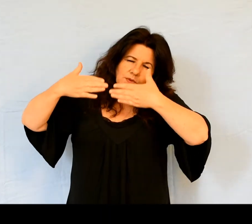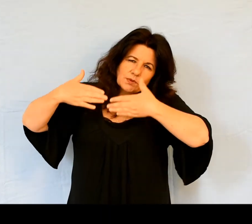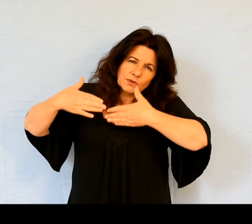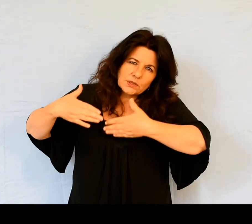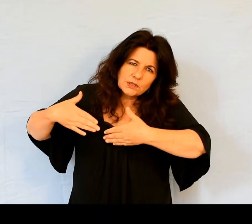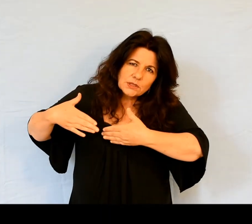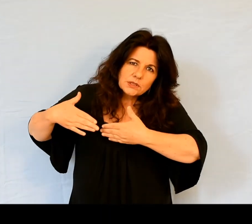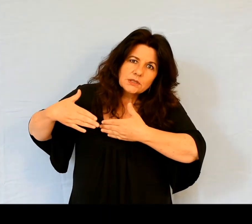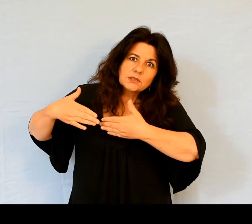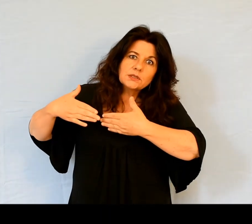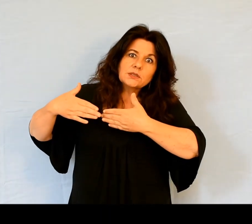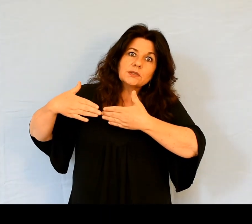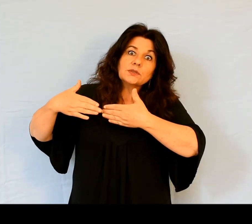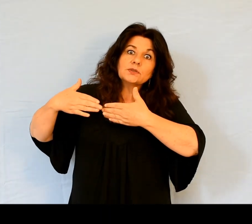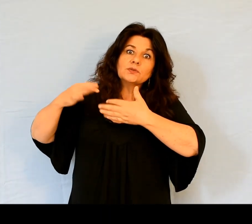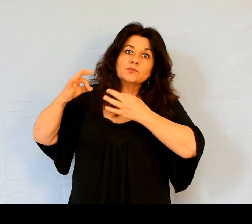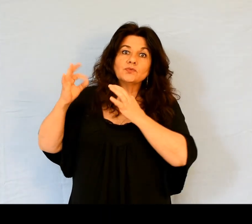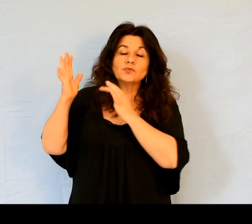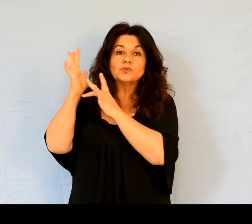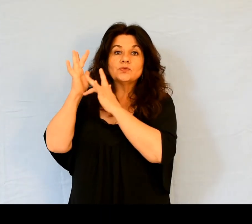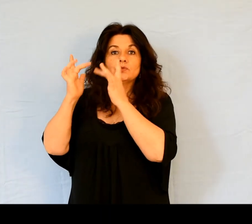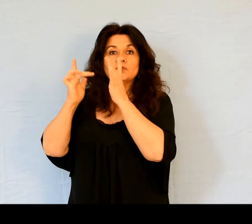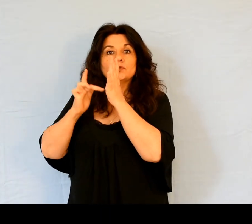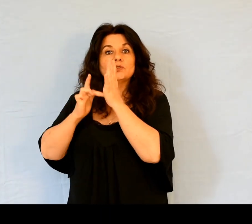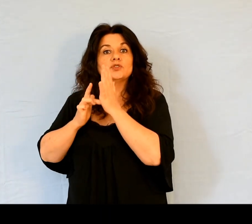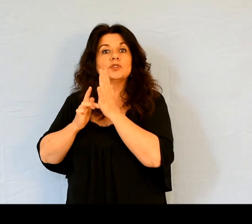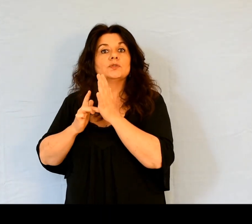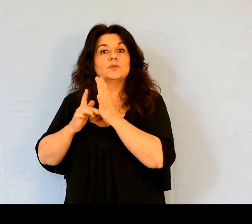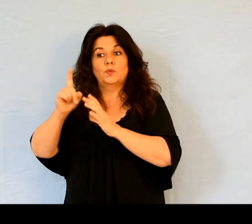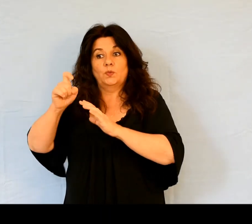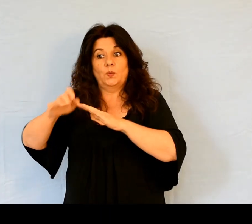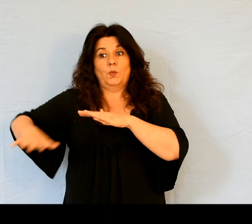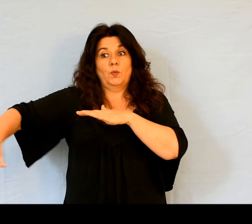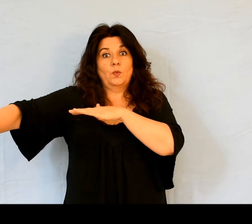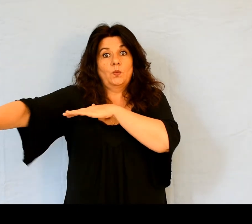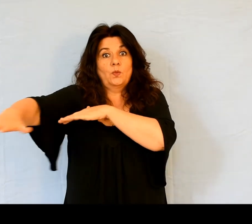Jésus vint vers eux en marchant sur la mer.